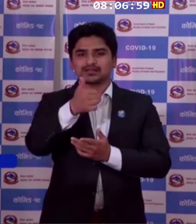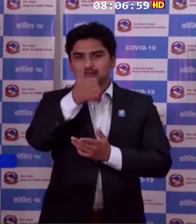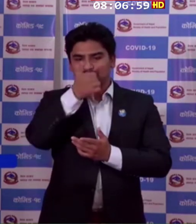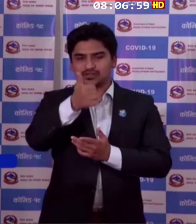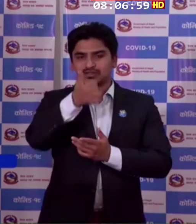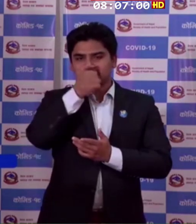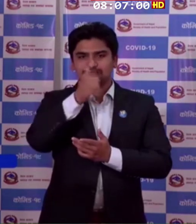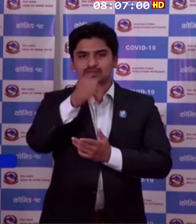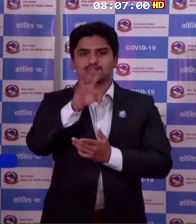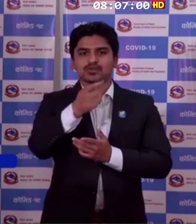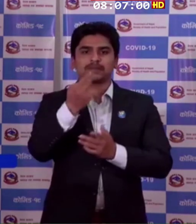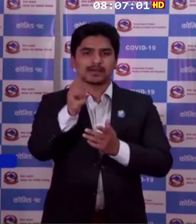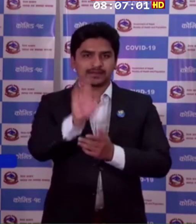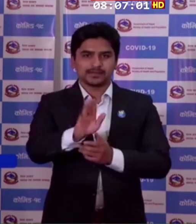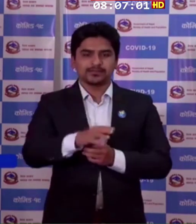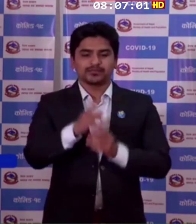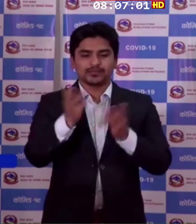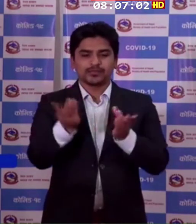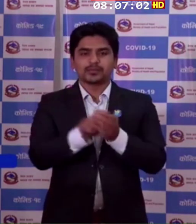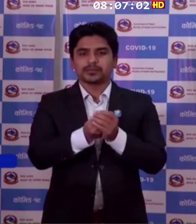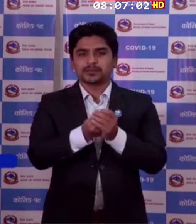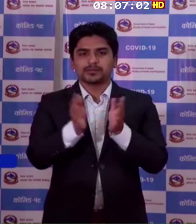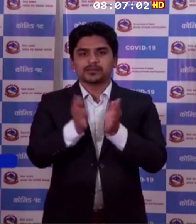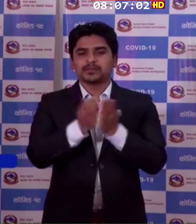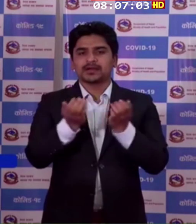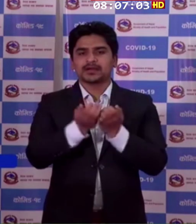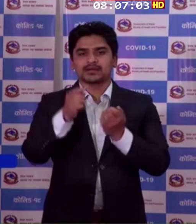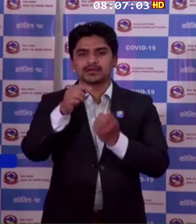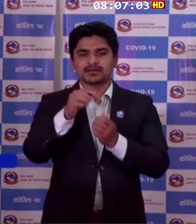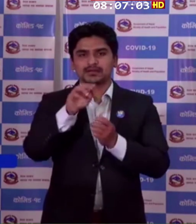2,664 भएका छन्। यसरी दुवै मिलाएर आजसम्म कुल